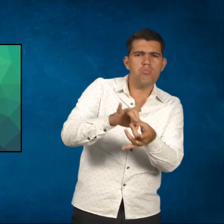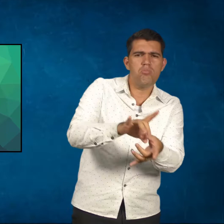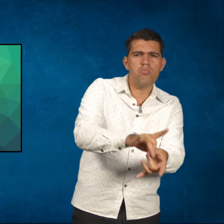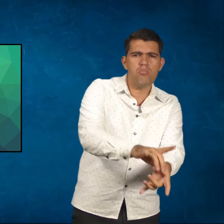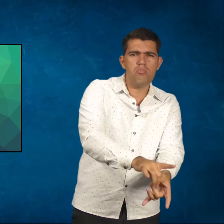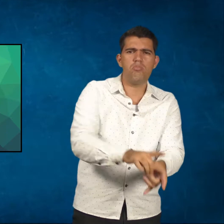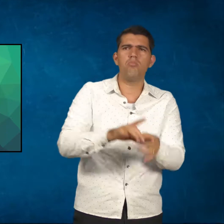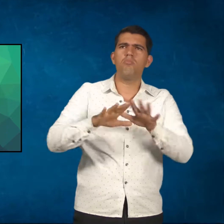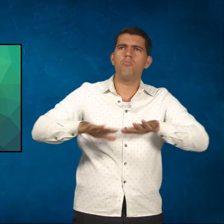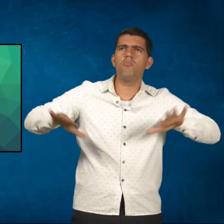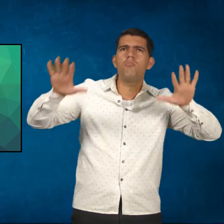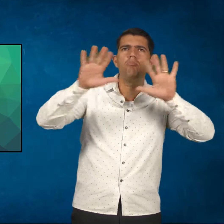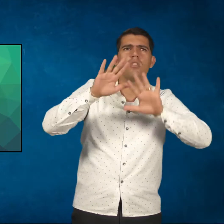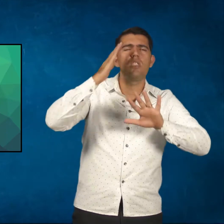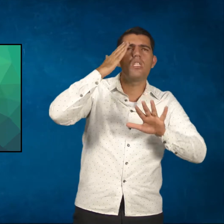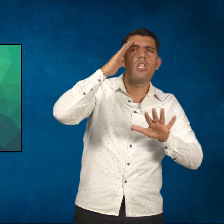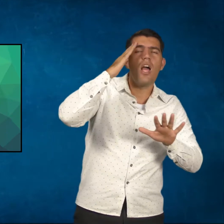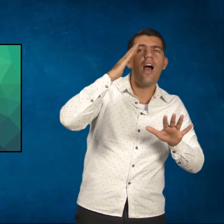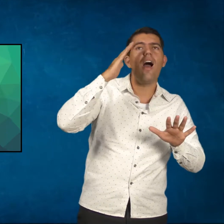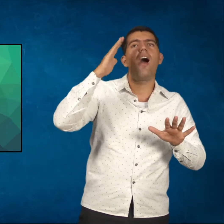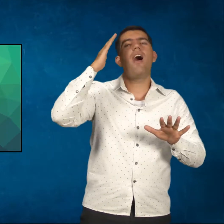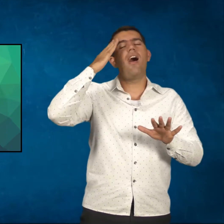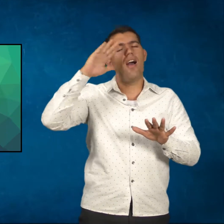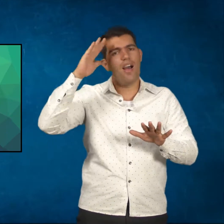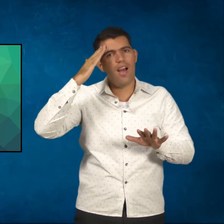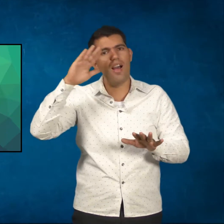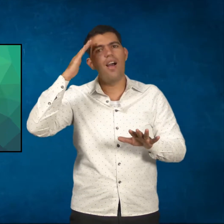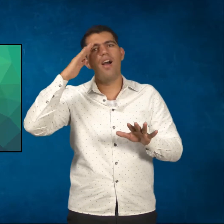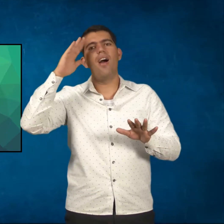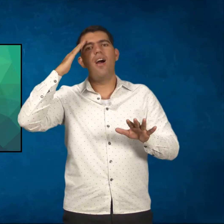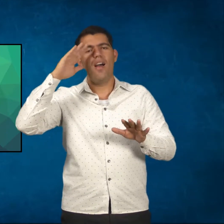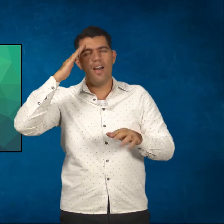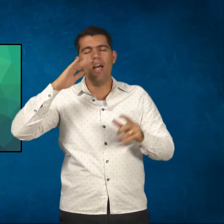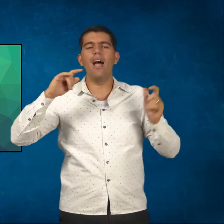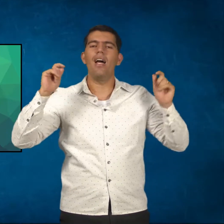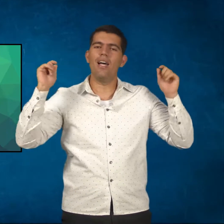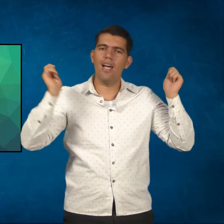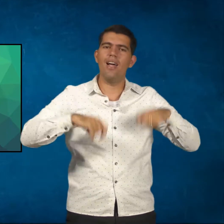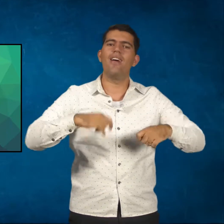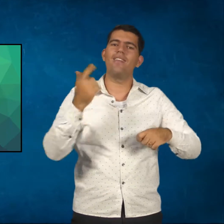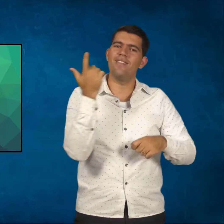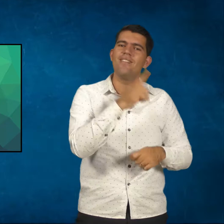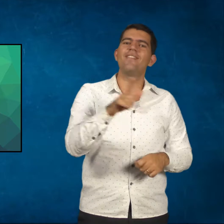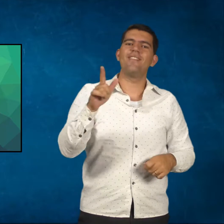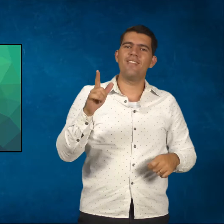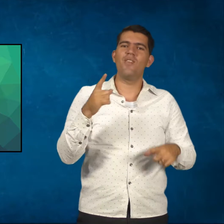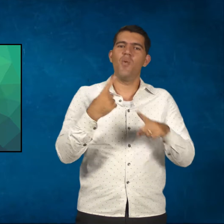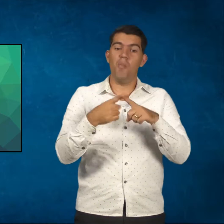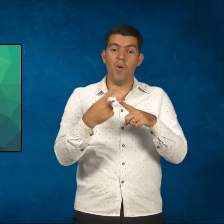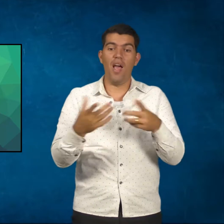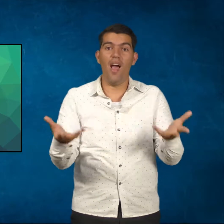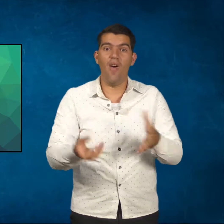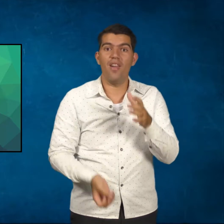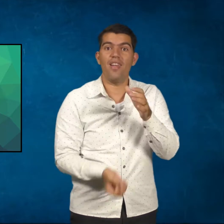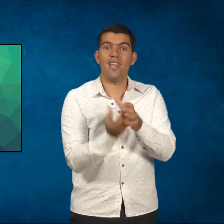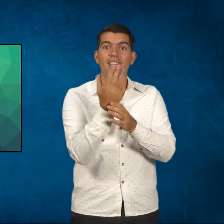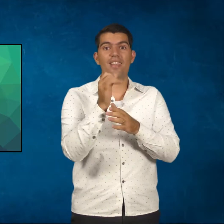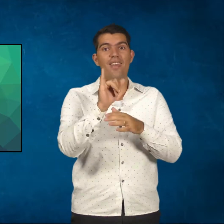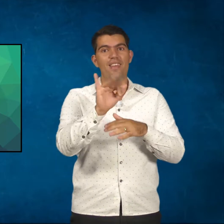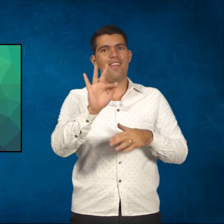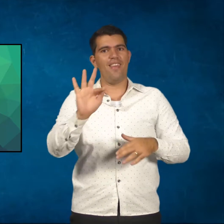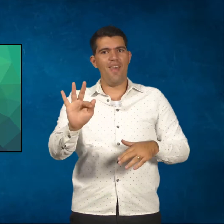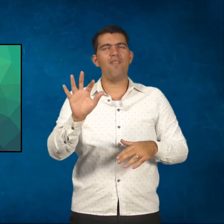contexto, nesse quadro, começa a ganhar novos contornos, especialmente com a criação desses